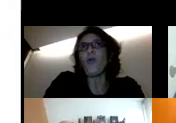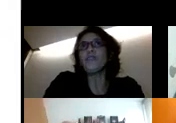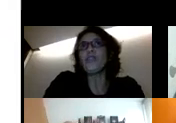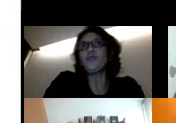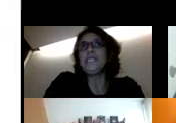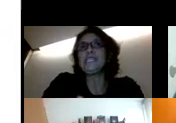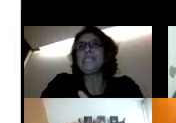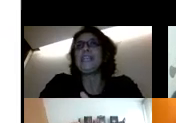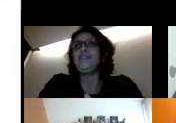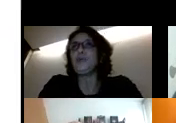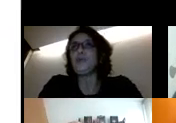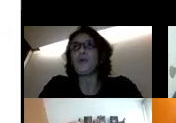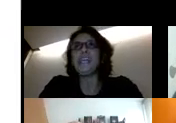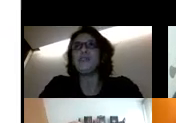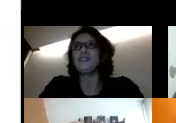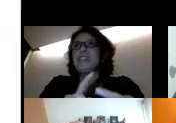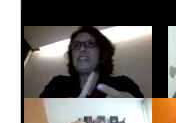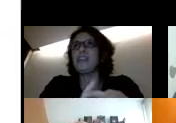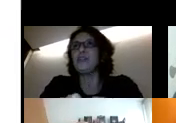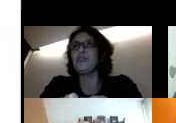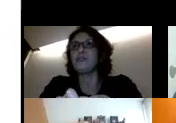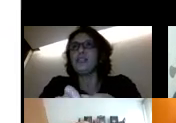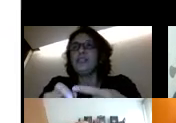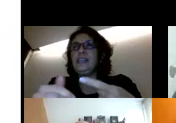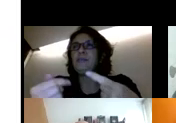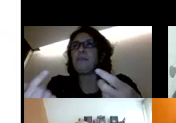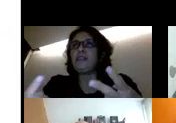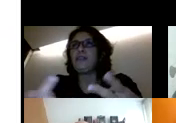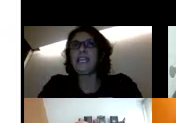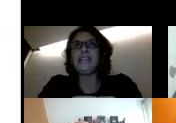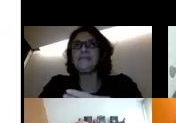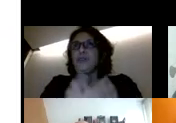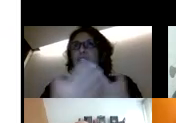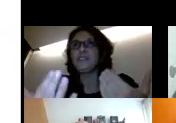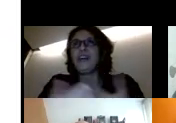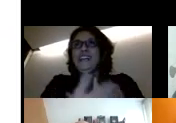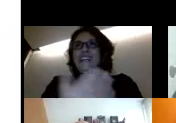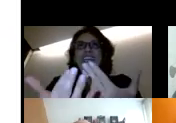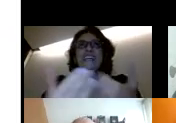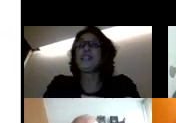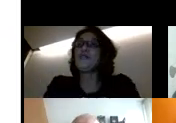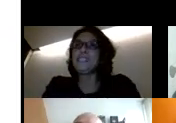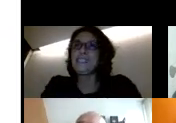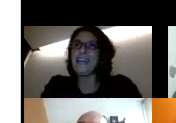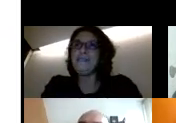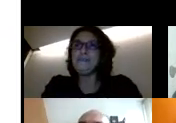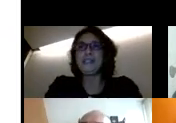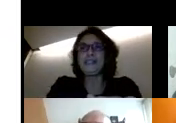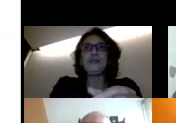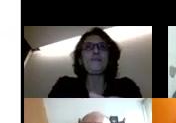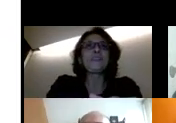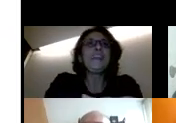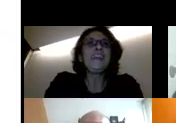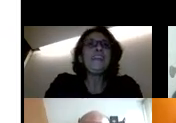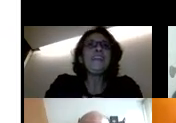segunda, ¿cuándo descubriste que el viejo pascuero, Santa Claus, Papá Noel, todo eso no existía?